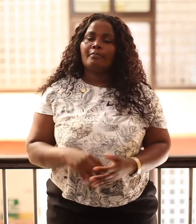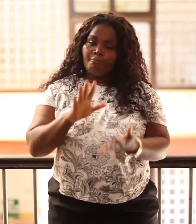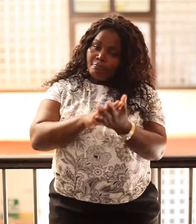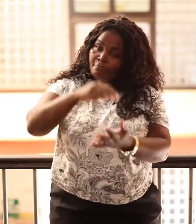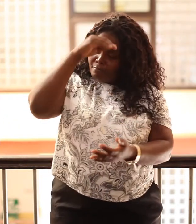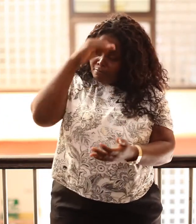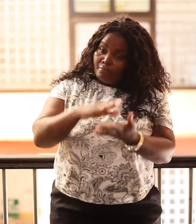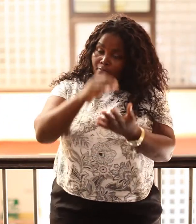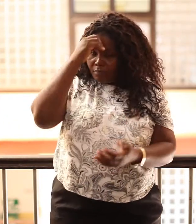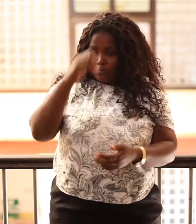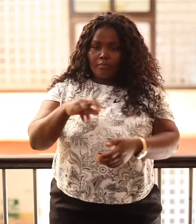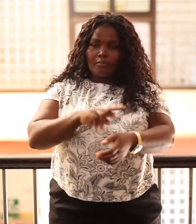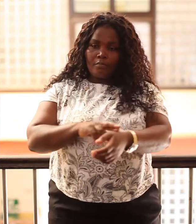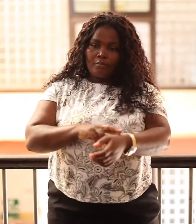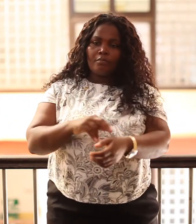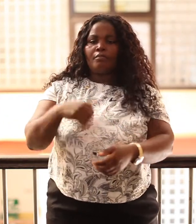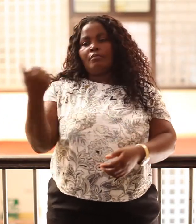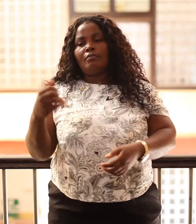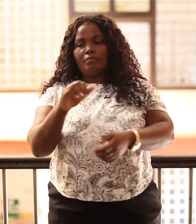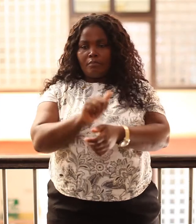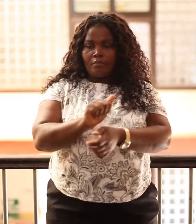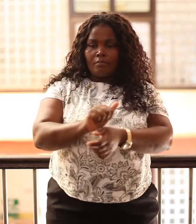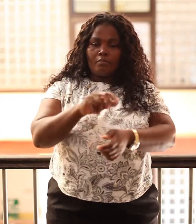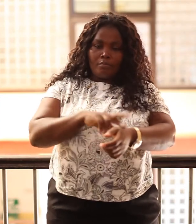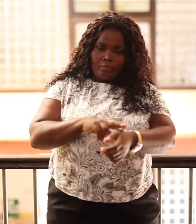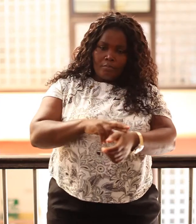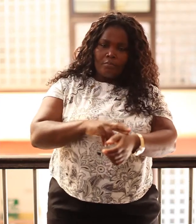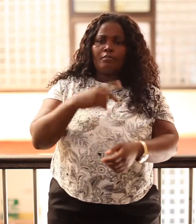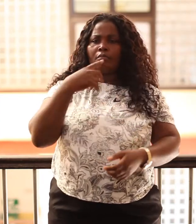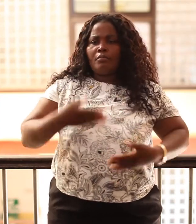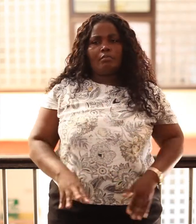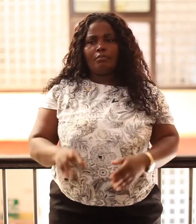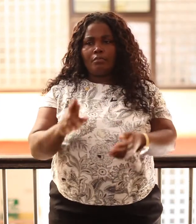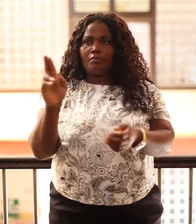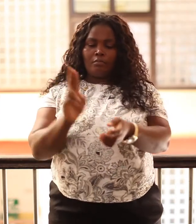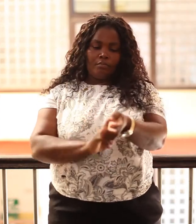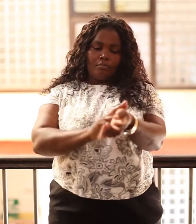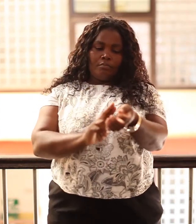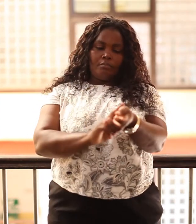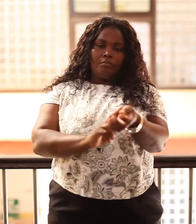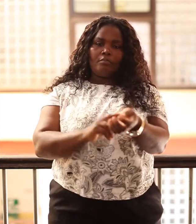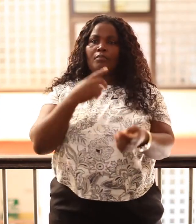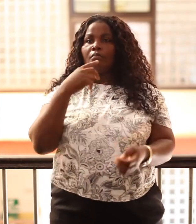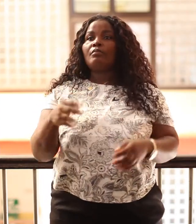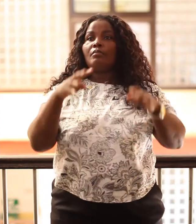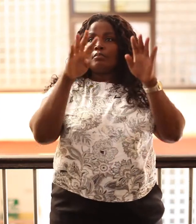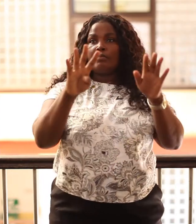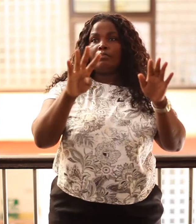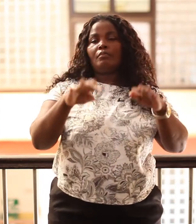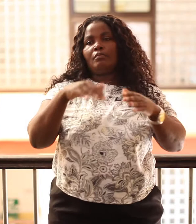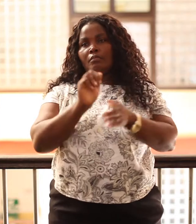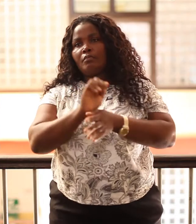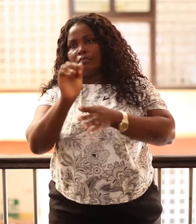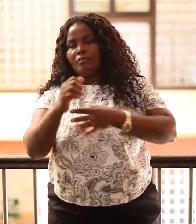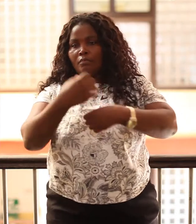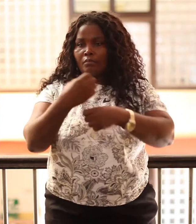Aprendemos a ser racista o antirracista. No vale ser natural. Sigue estos 9 pasos para